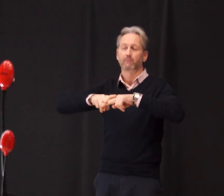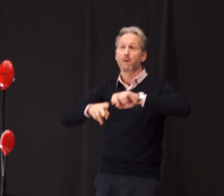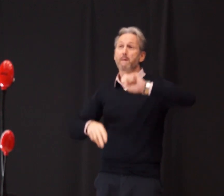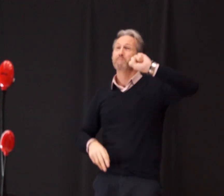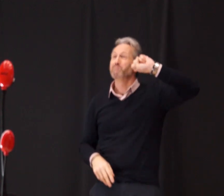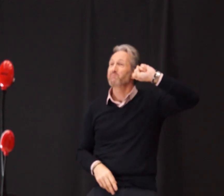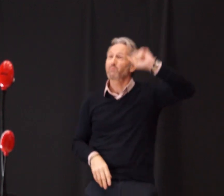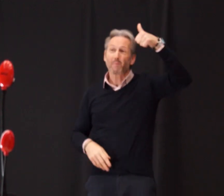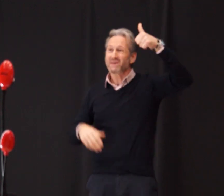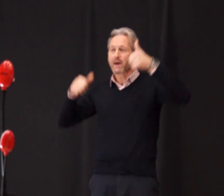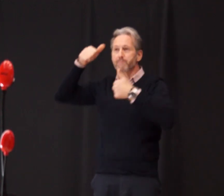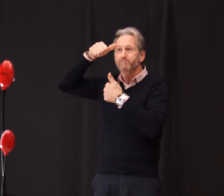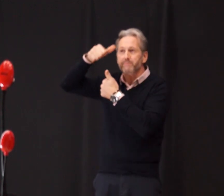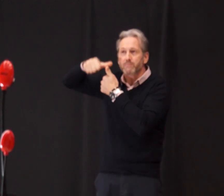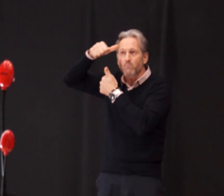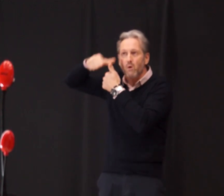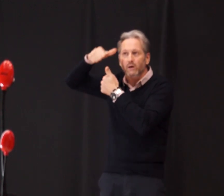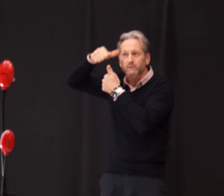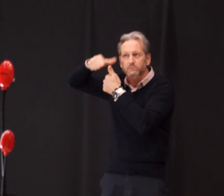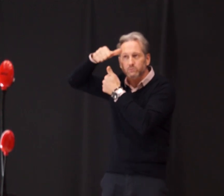ils connaissent à la base 5 verbes.